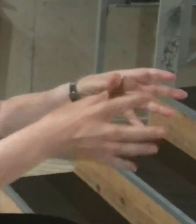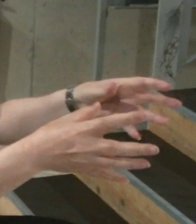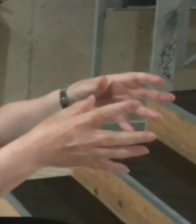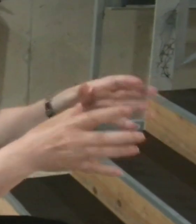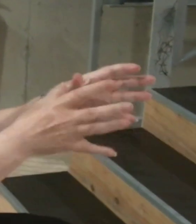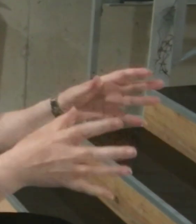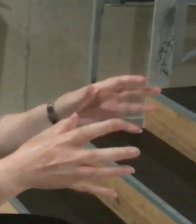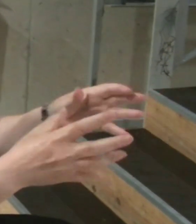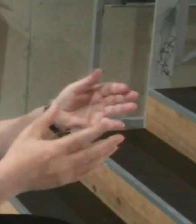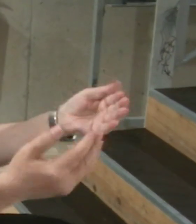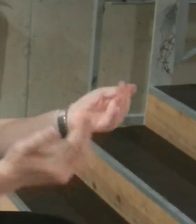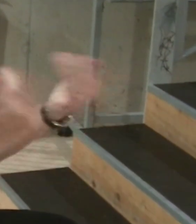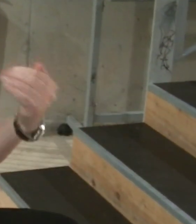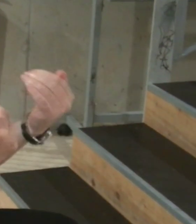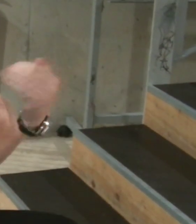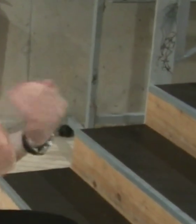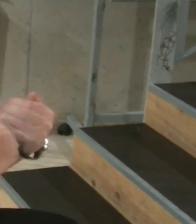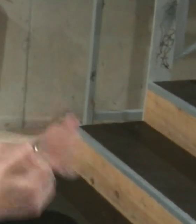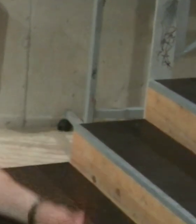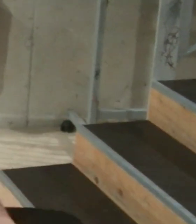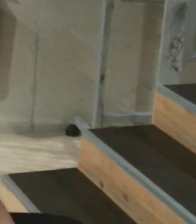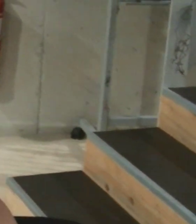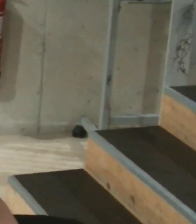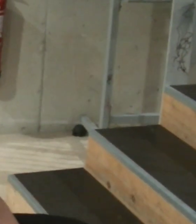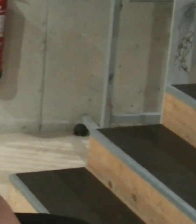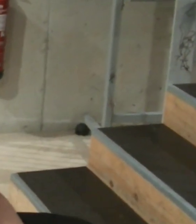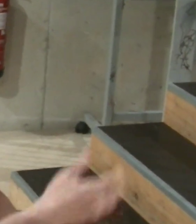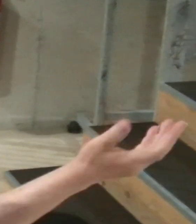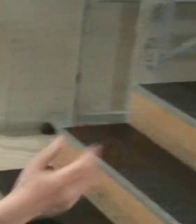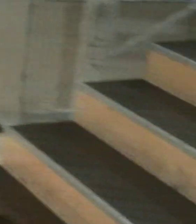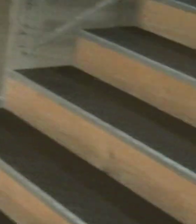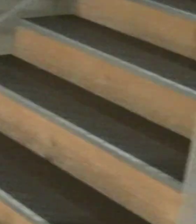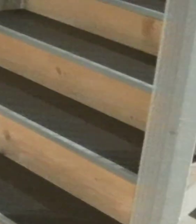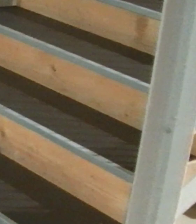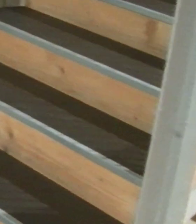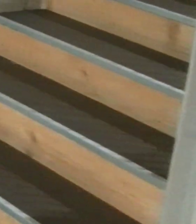feminista toda esta época? Que por sí estaba.